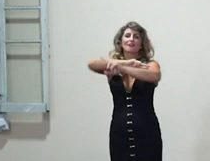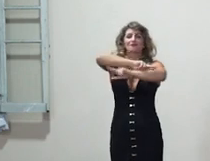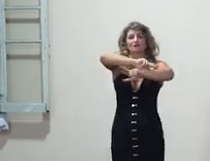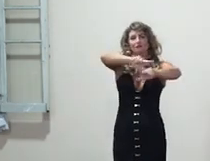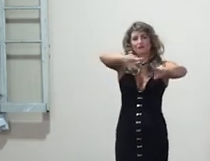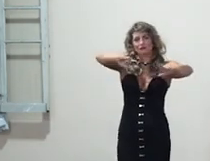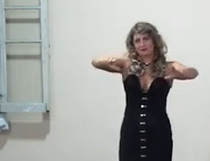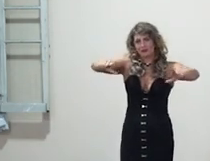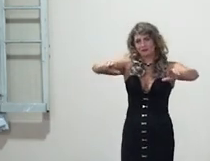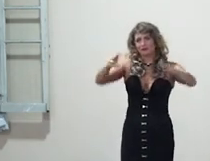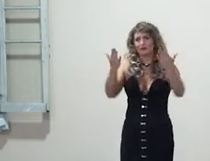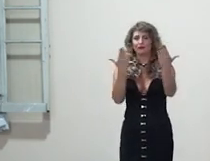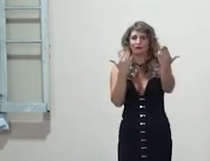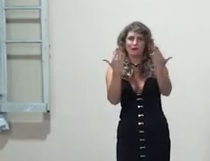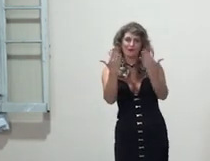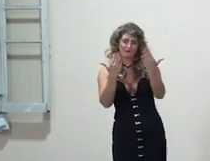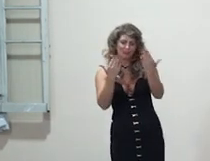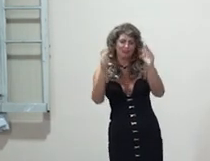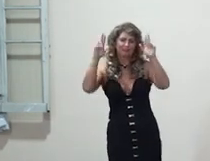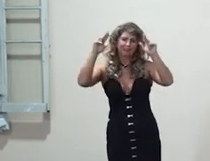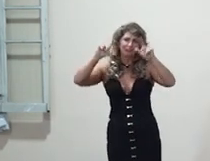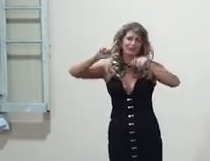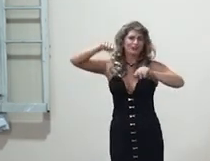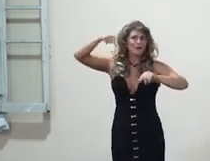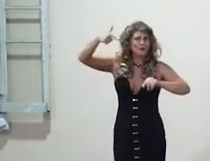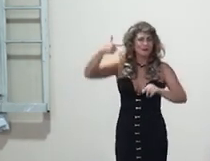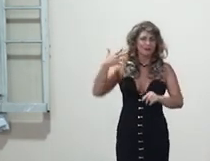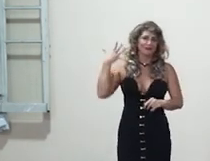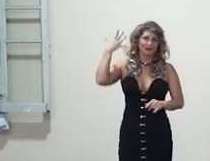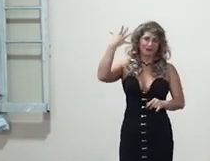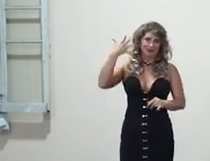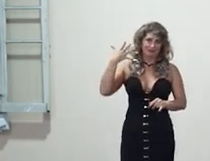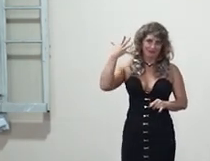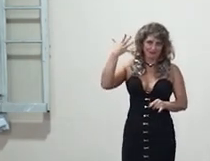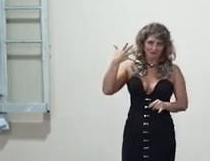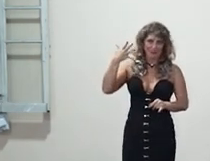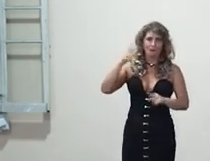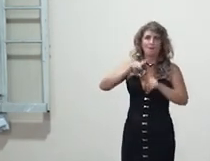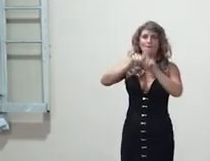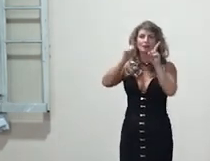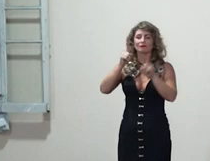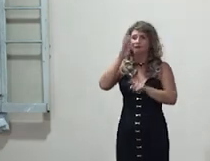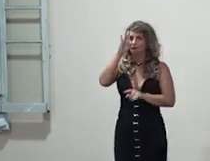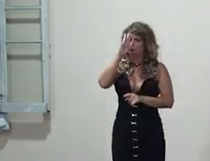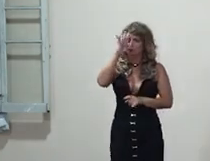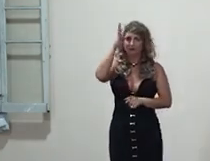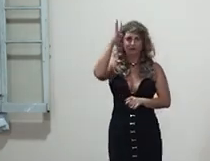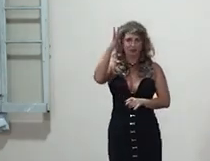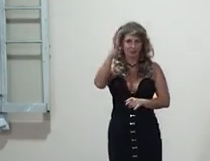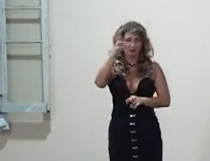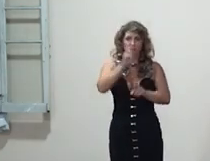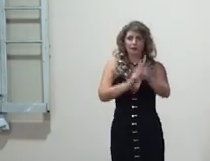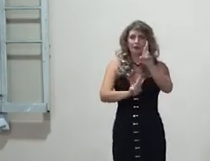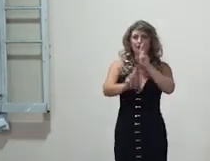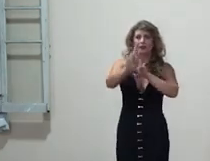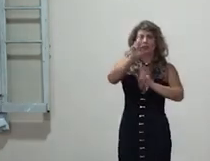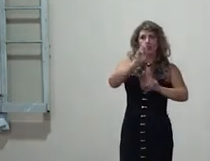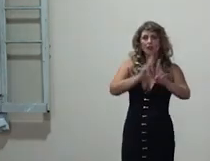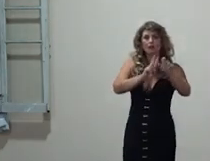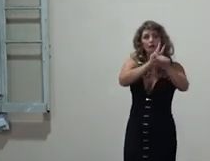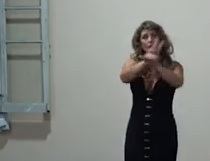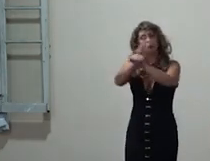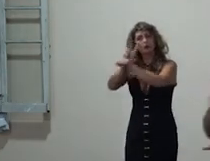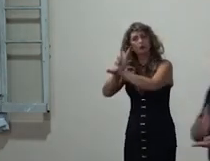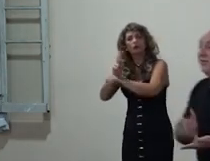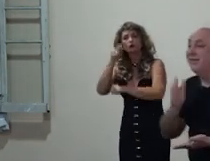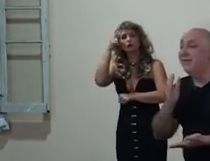vou versar sobre esse tema aqui, que teria que fazer outra palestra. Mas, principalmente, em relação ao patrimônio